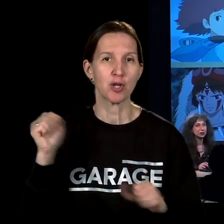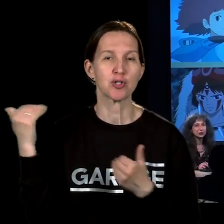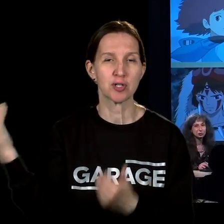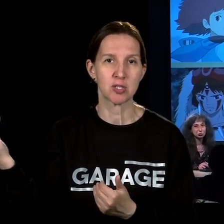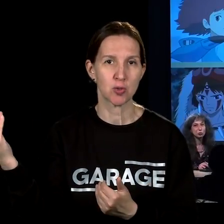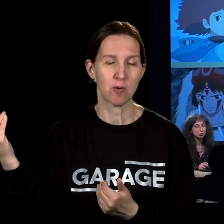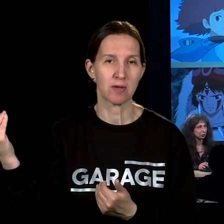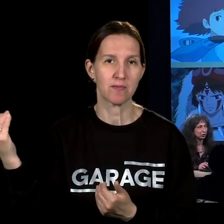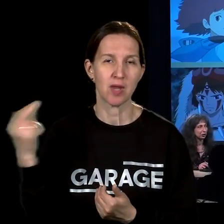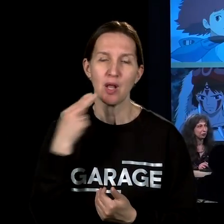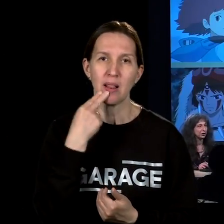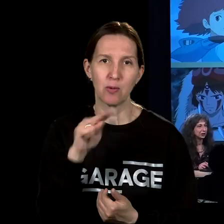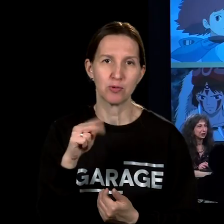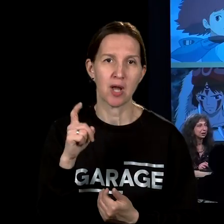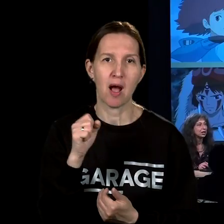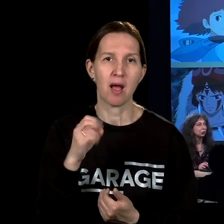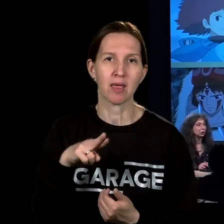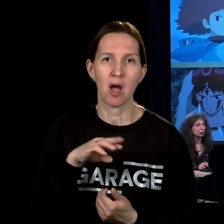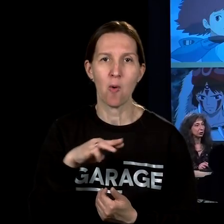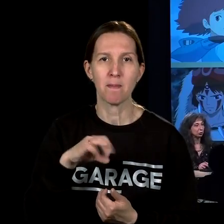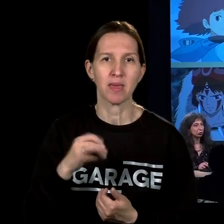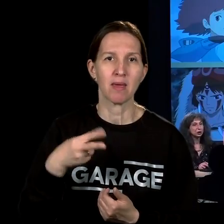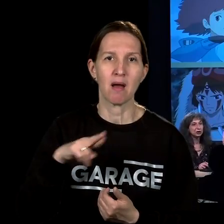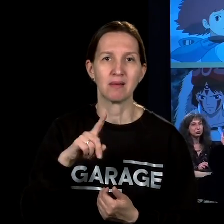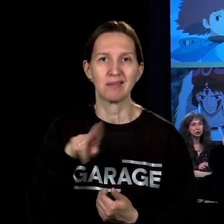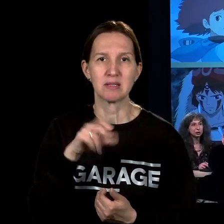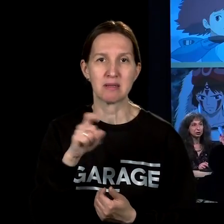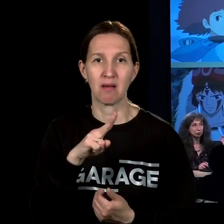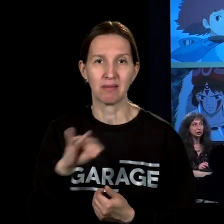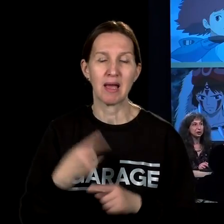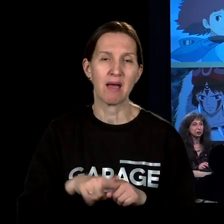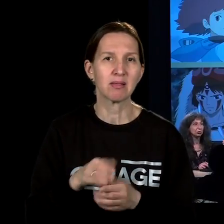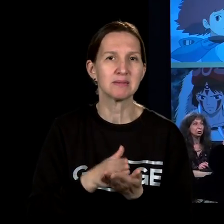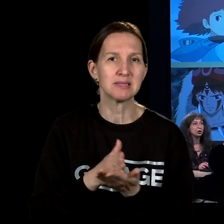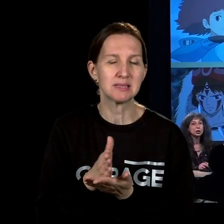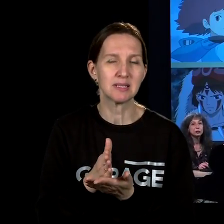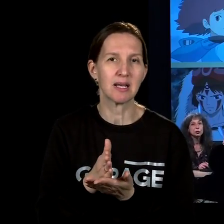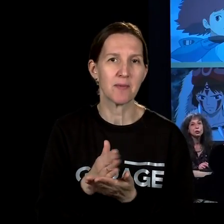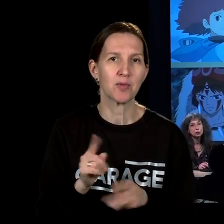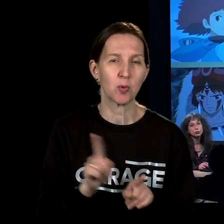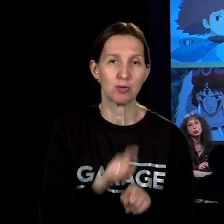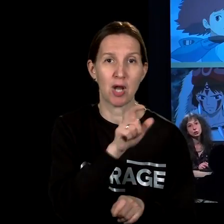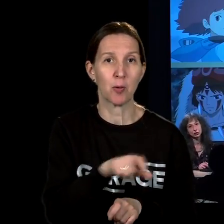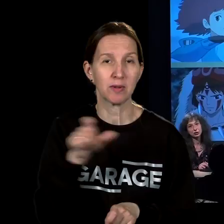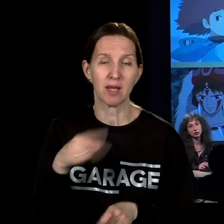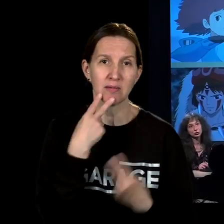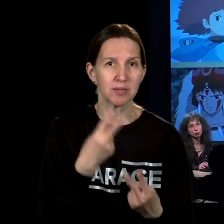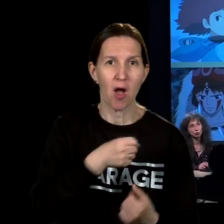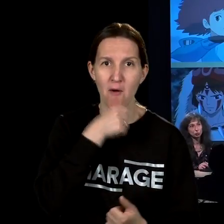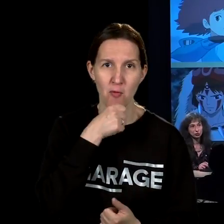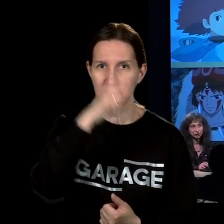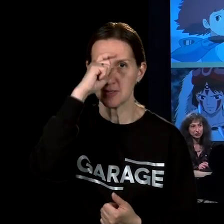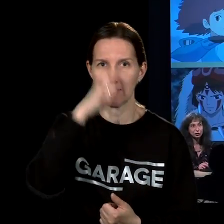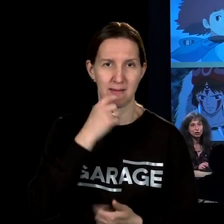режиссера аниме, может быть, лучшего Хаяо Миядзаки, но как бы это тот же стиль вот этих людей, существ, в общем, без возраста,